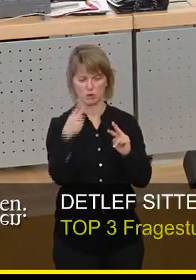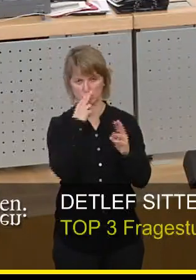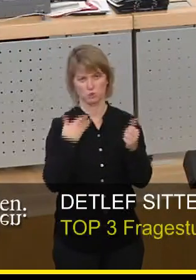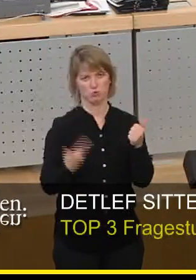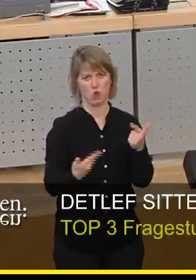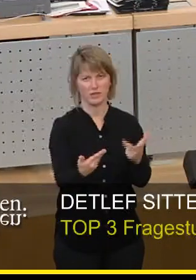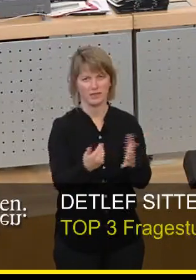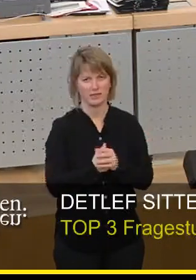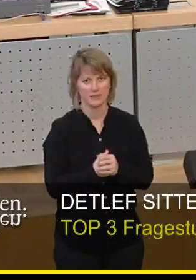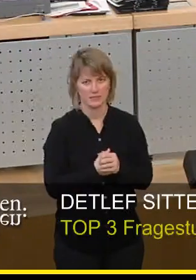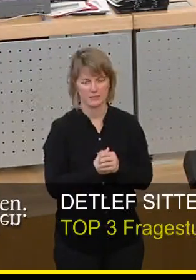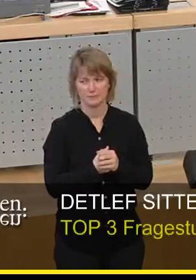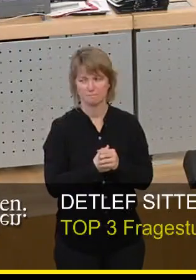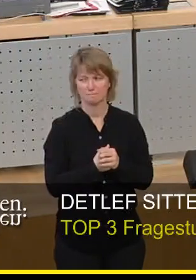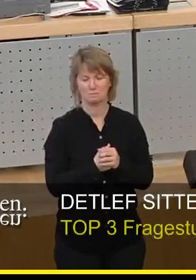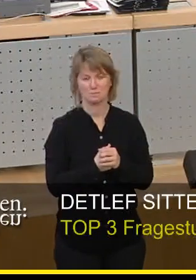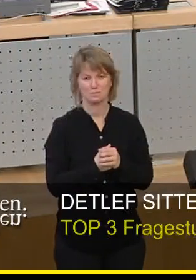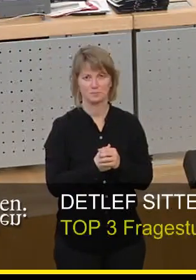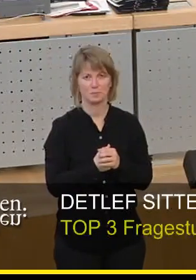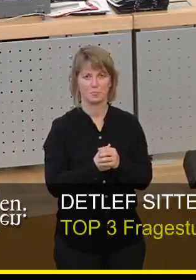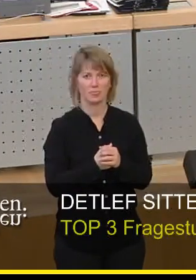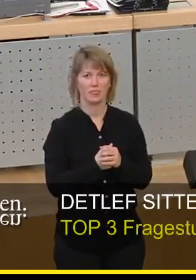beschleunigen. Da die Zuordnung